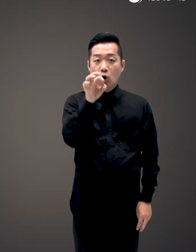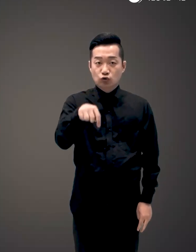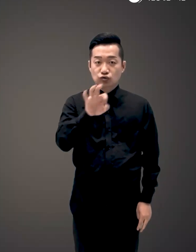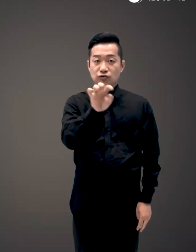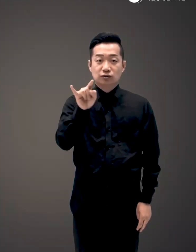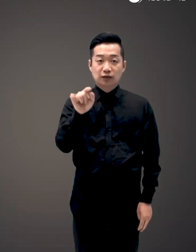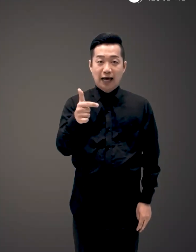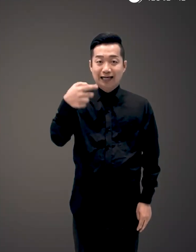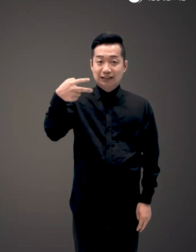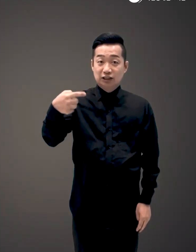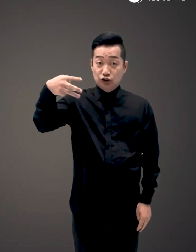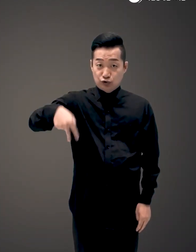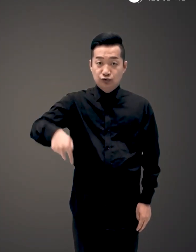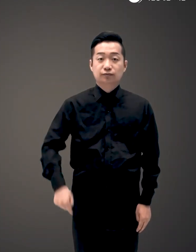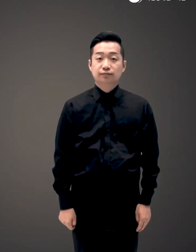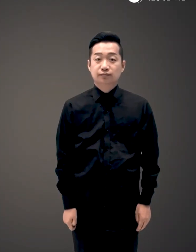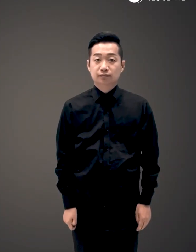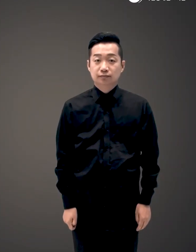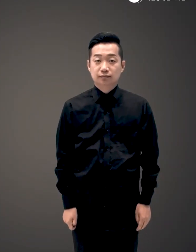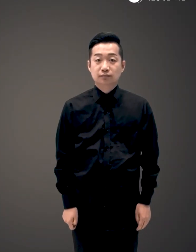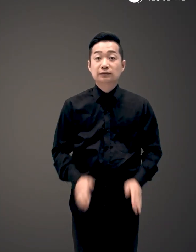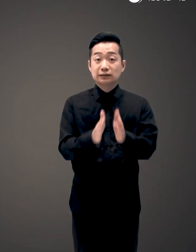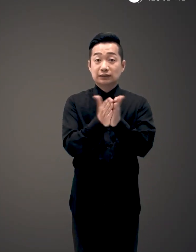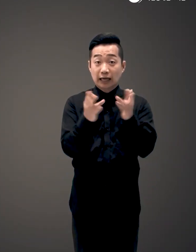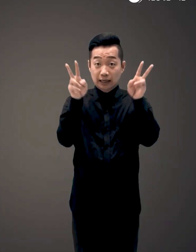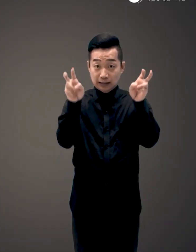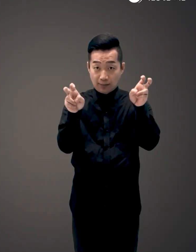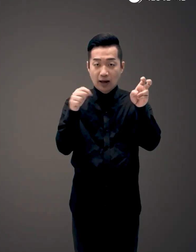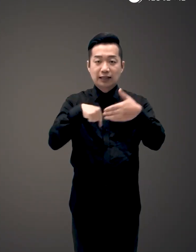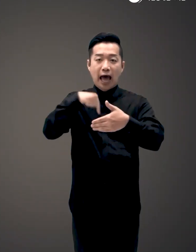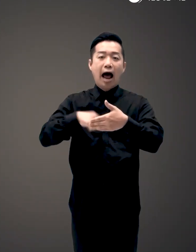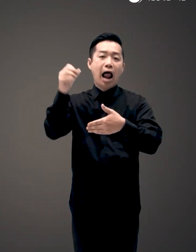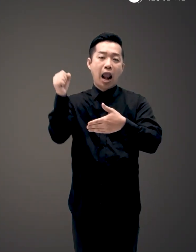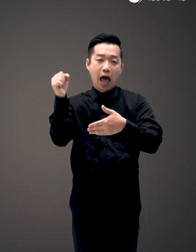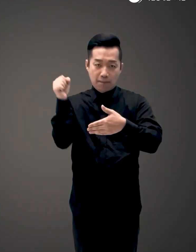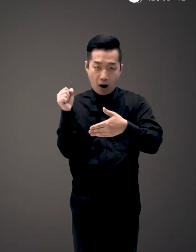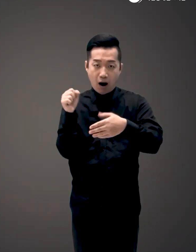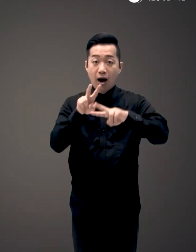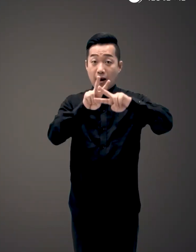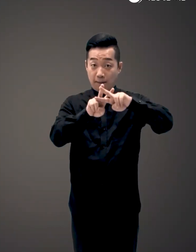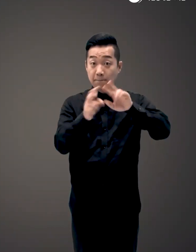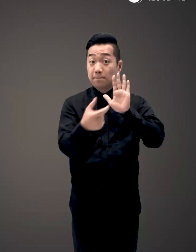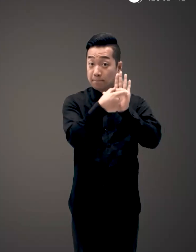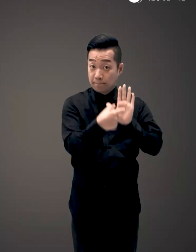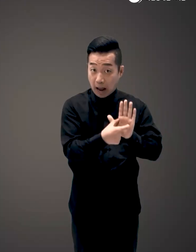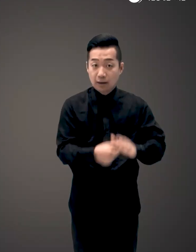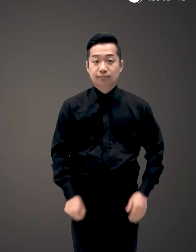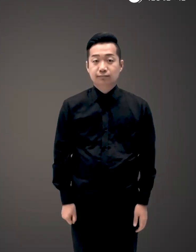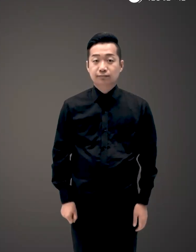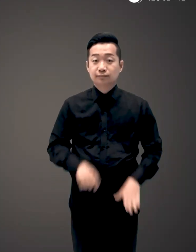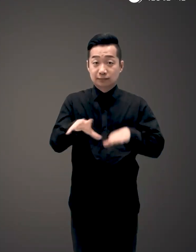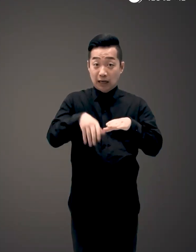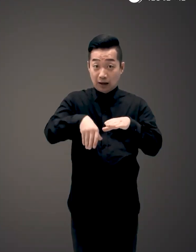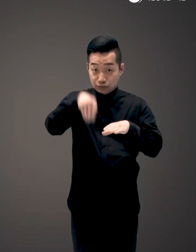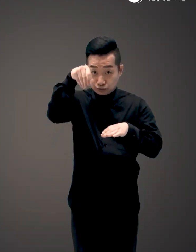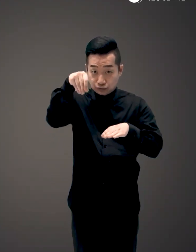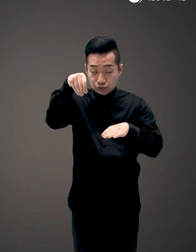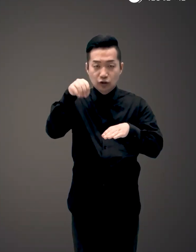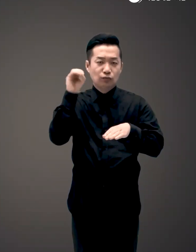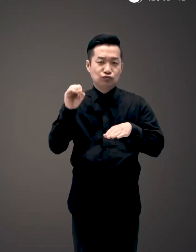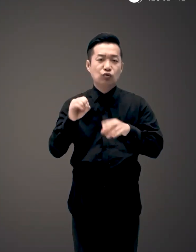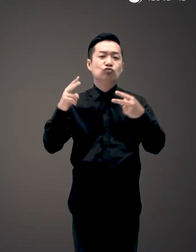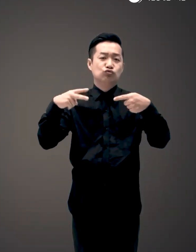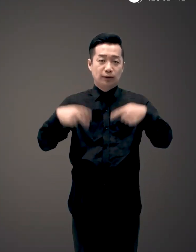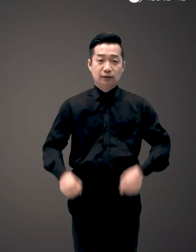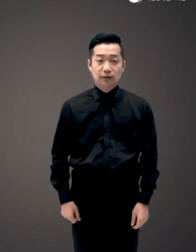드로앤드류, 해시태그 럭키드로우 내 안의 레버라는 해시태그를 달아서 올려주시면 당첨 확률이 2배가